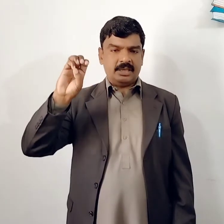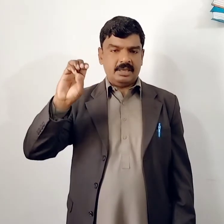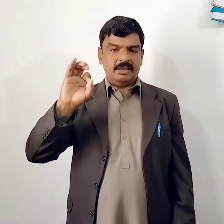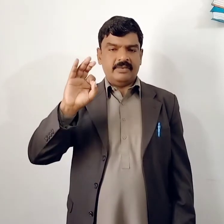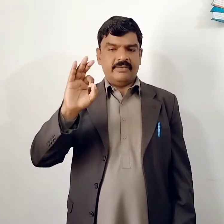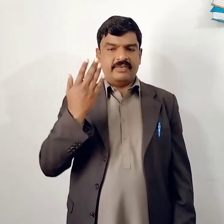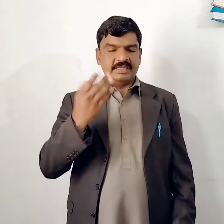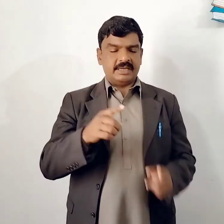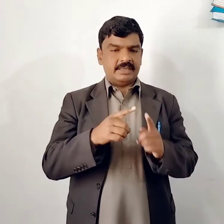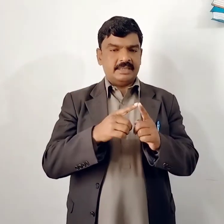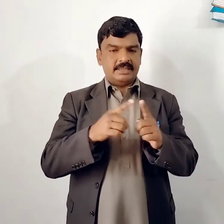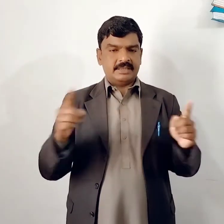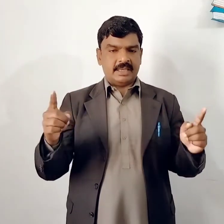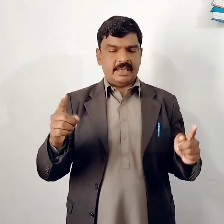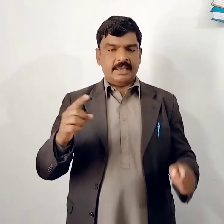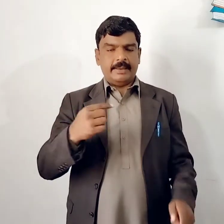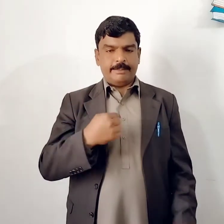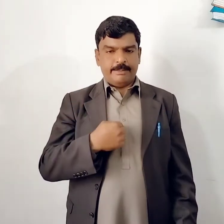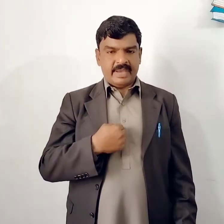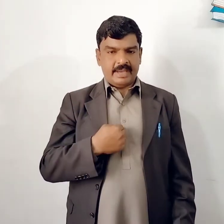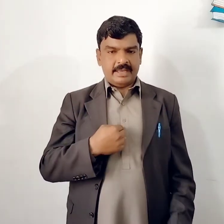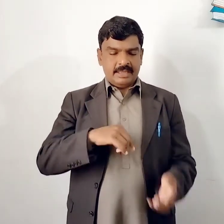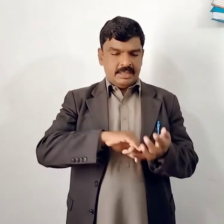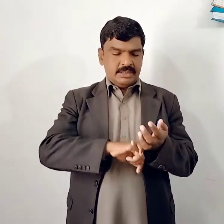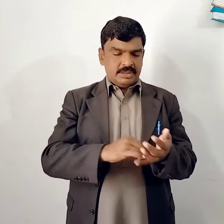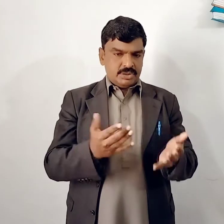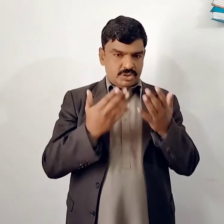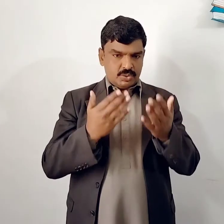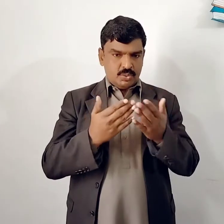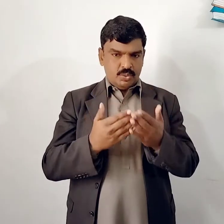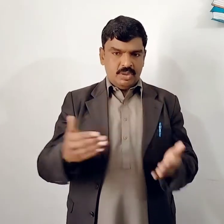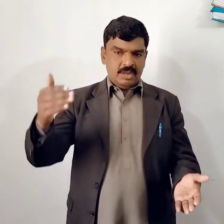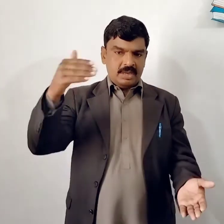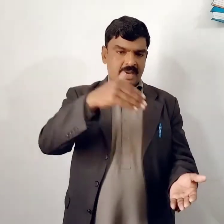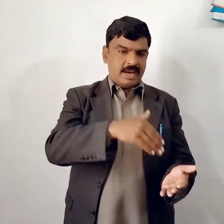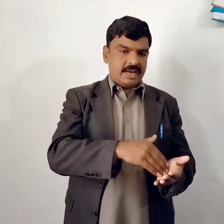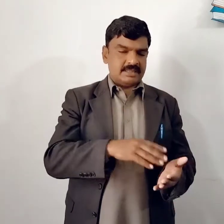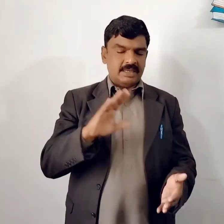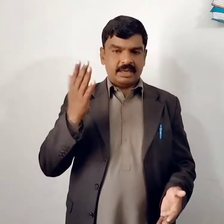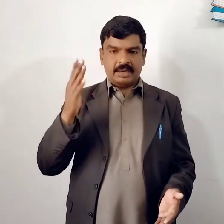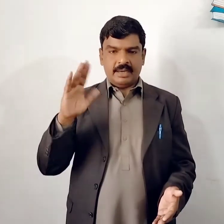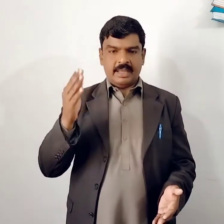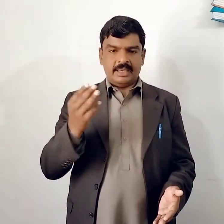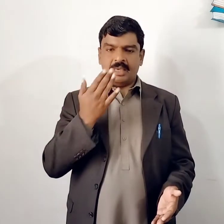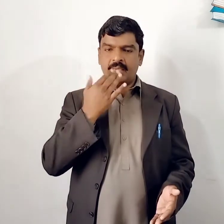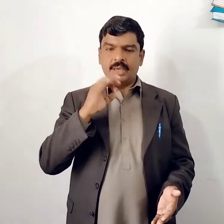जिसकी वजह से मैं स्कूल हाज़िर नहीं